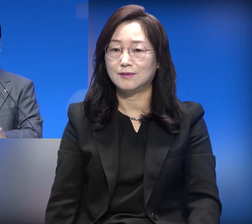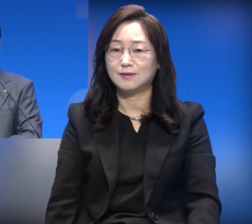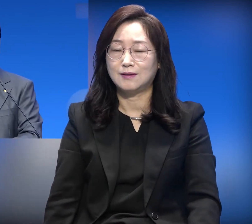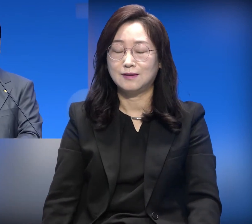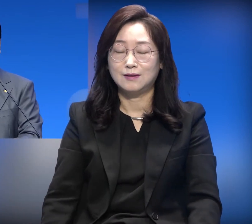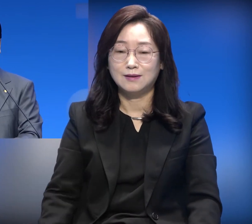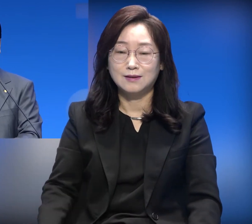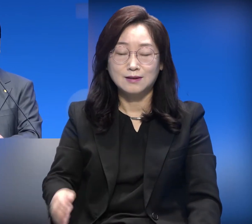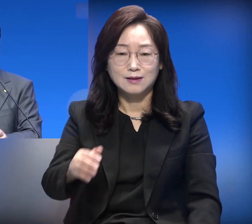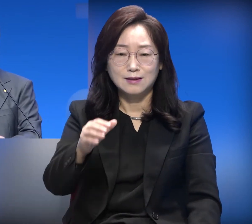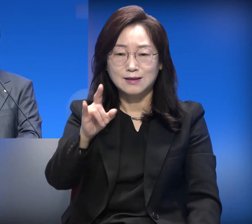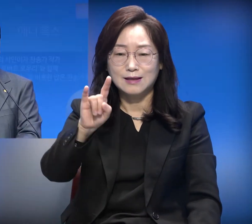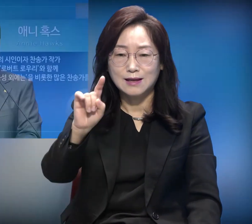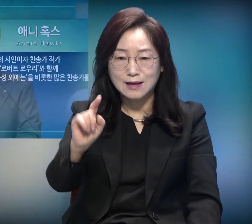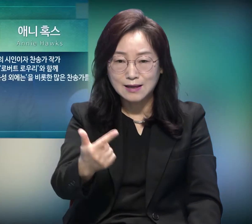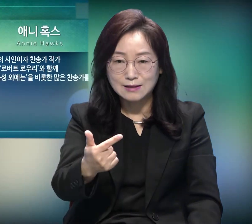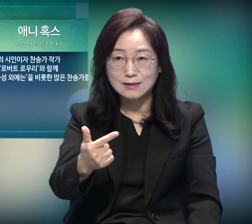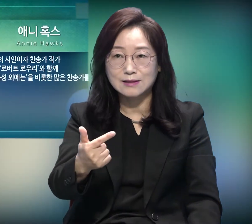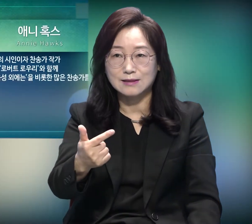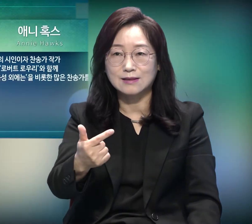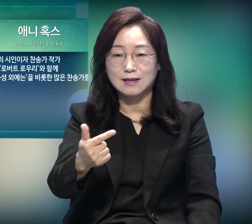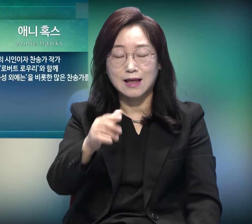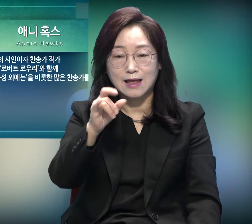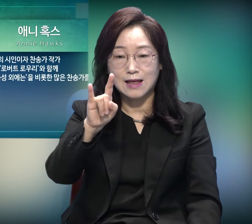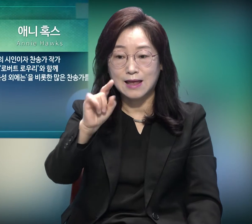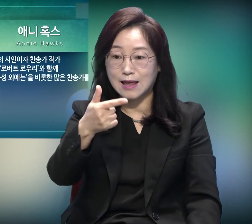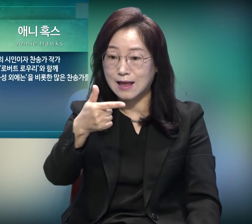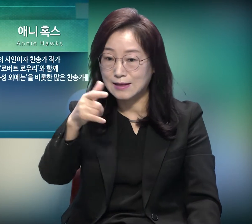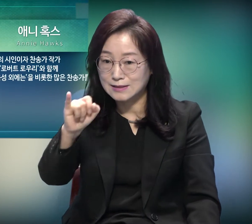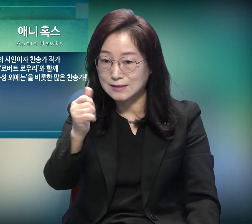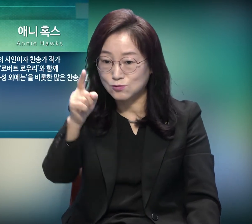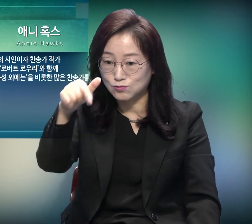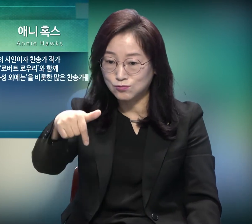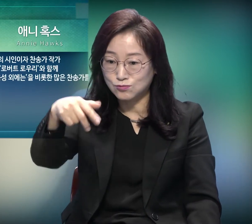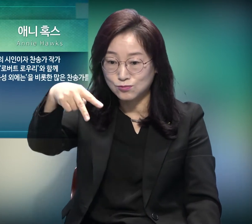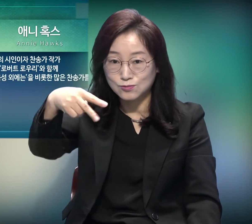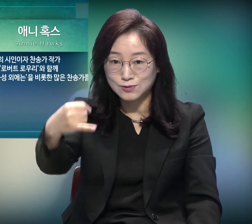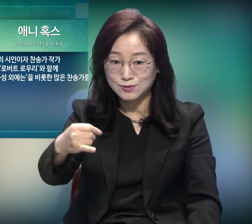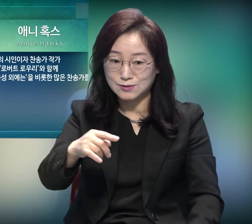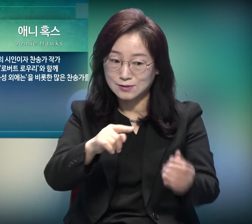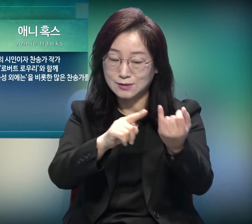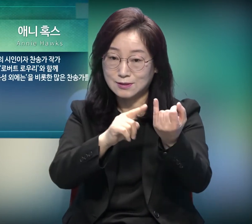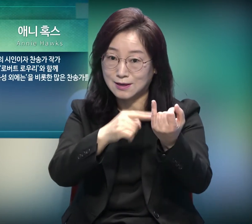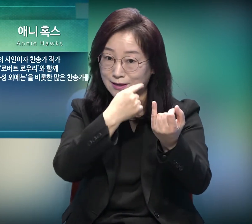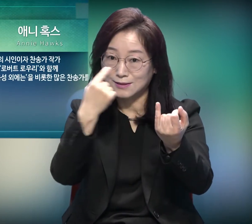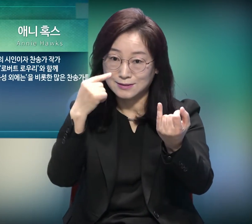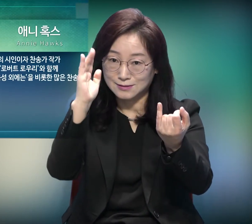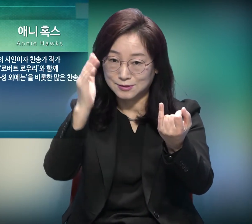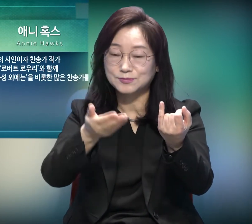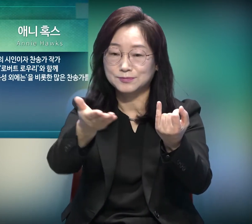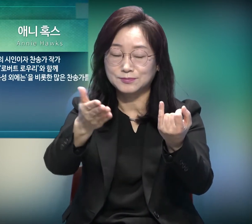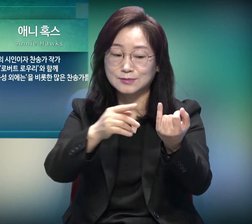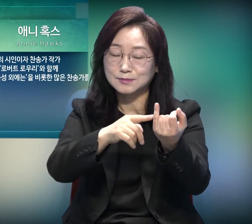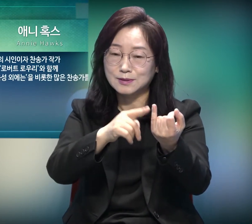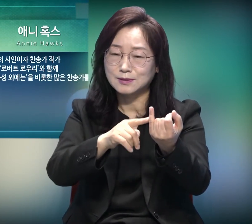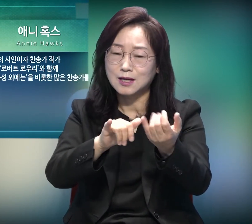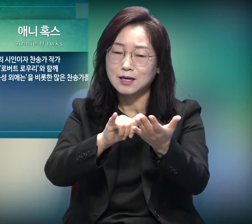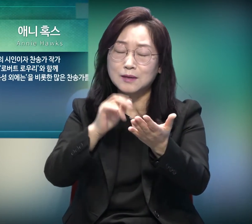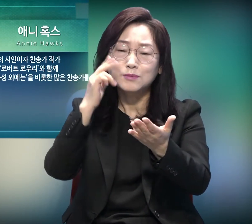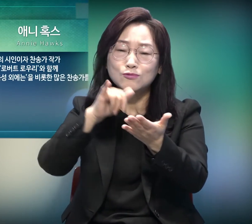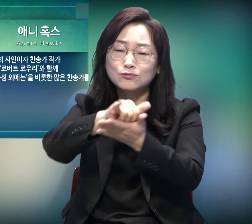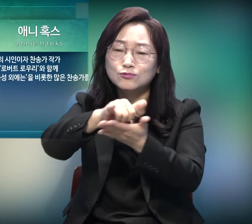제가 애니 혹스라고 하는 한 여성도의 간증을 드리려고 합니다. 그는 뉴욕주 한 시골에서 태어났습니다.